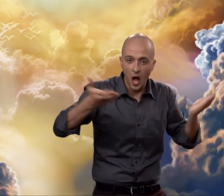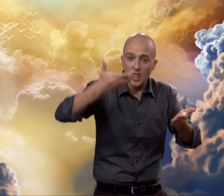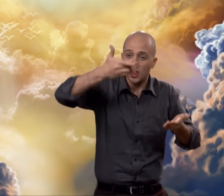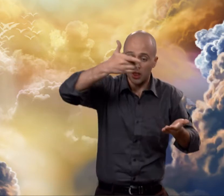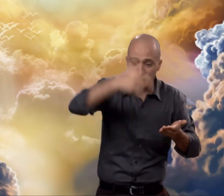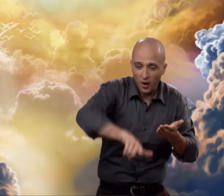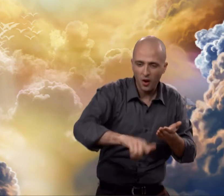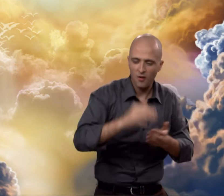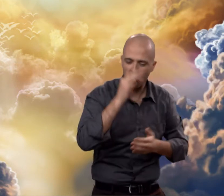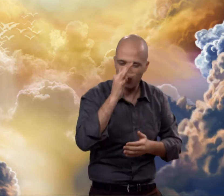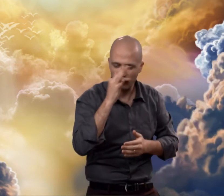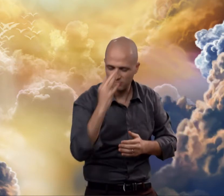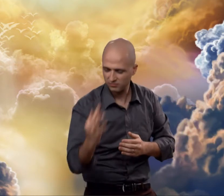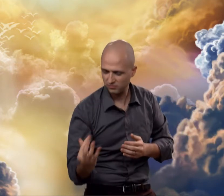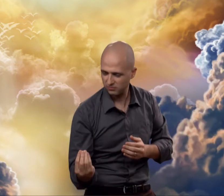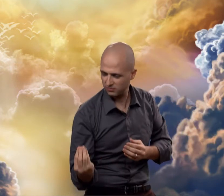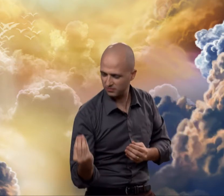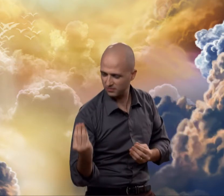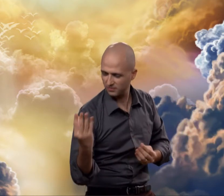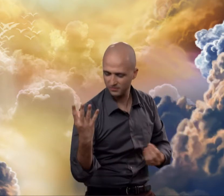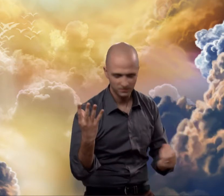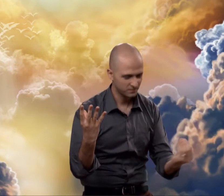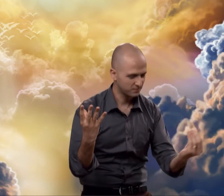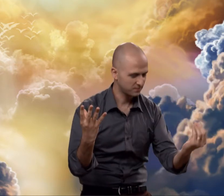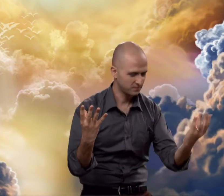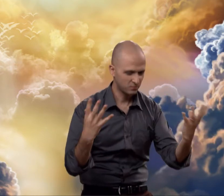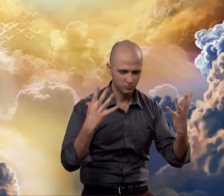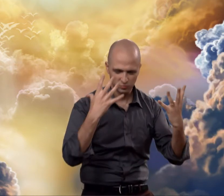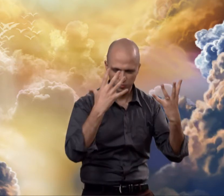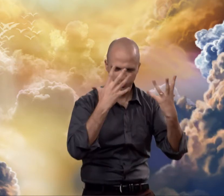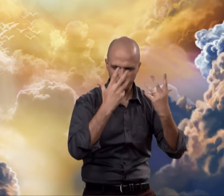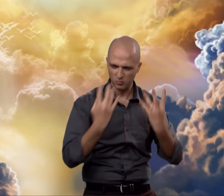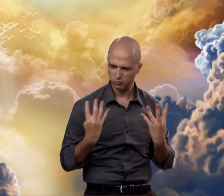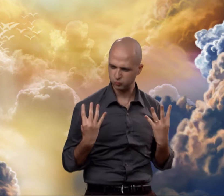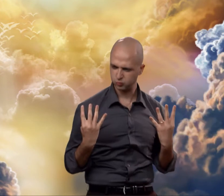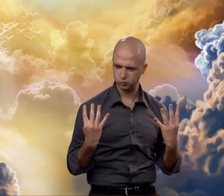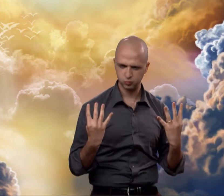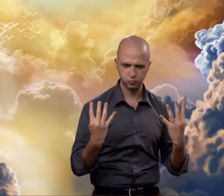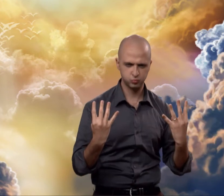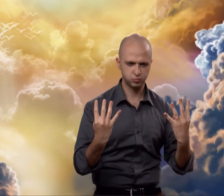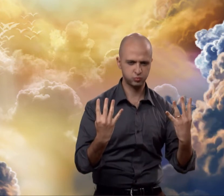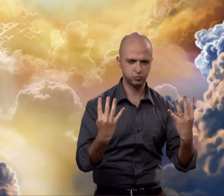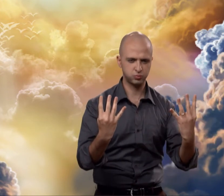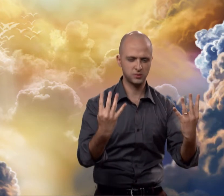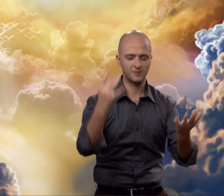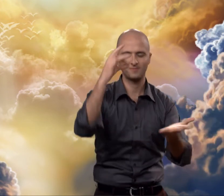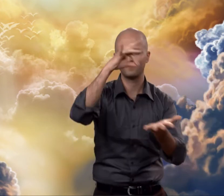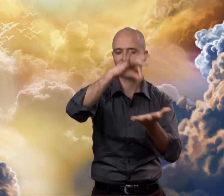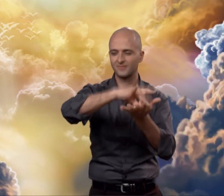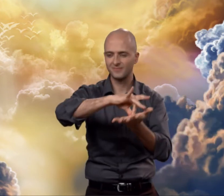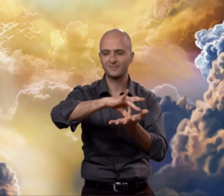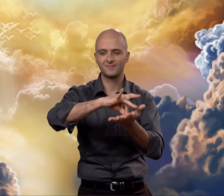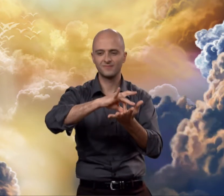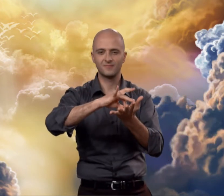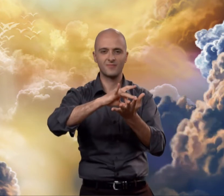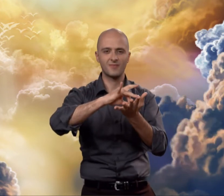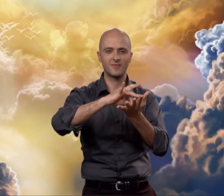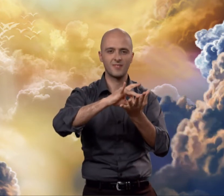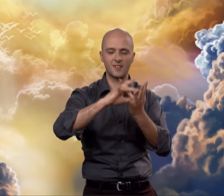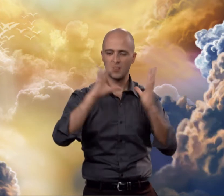levados ao céu dentre os vivos, são primícias a Deus e ao Cordeiro. Passaram pelo tempo de angústia como nunca houve